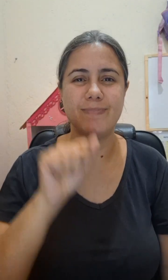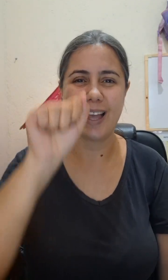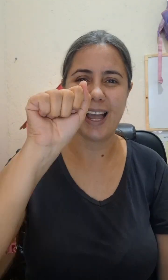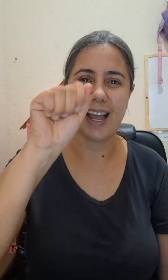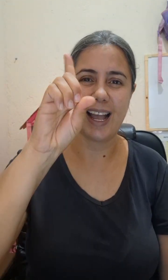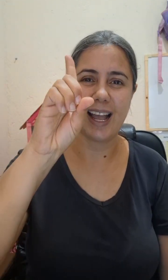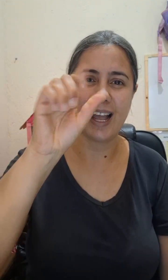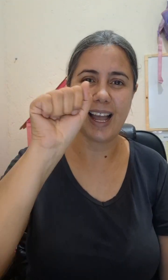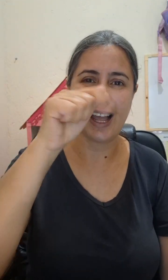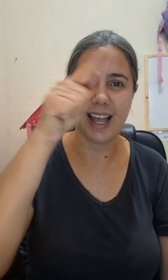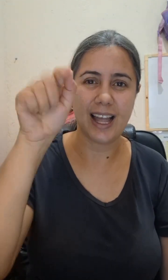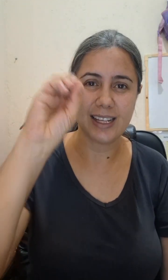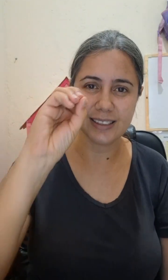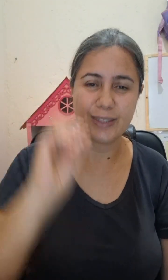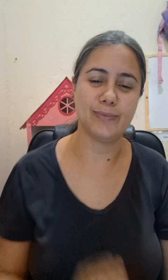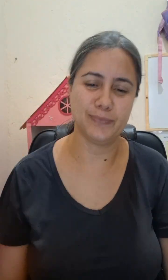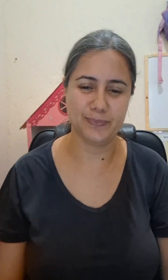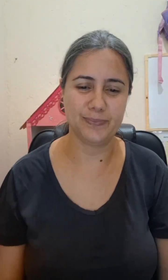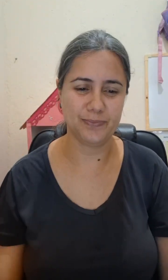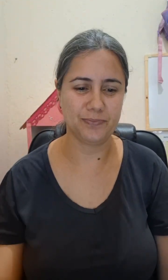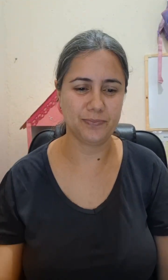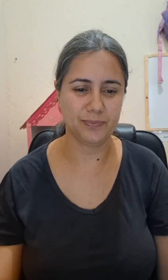Deus chama este homem de Adão.